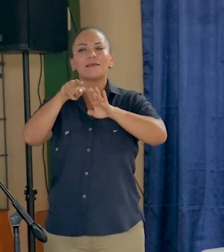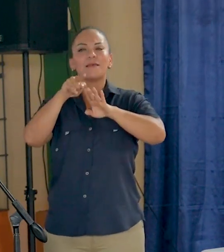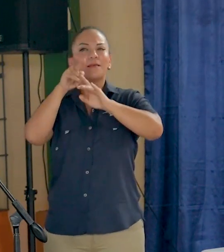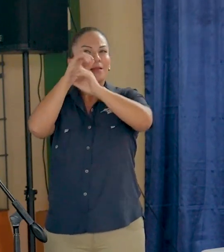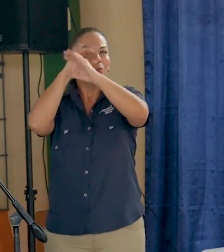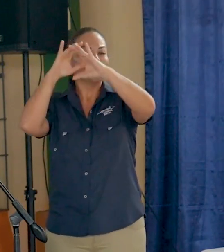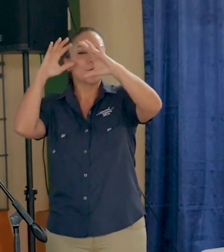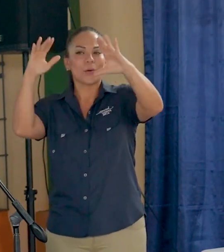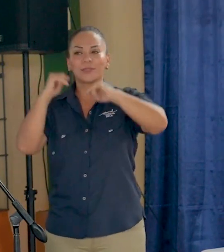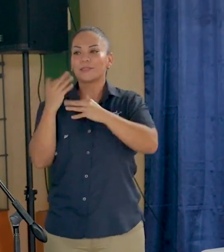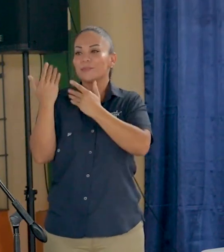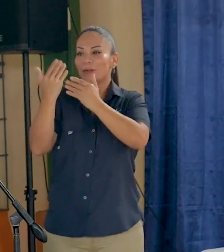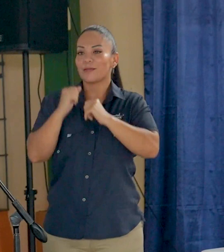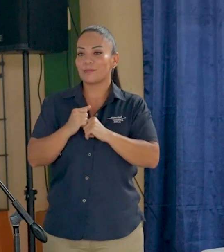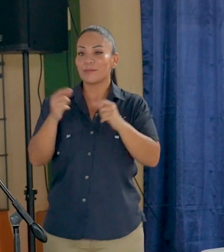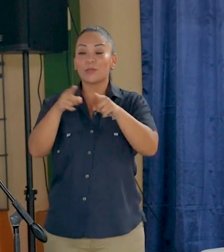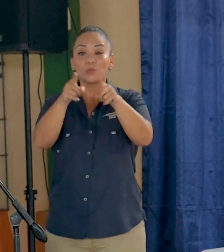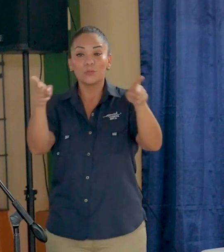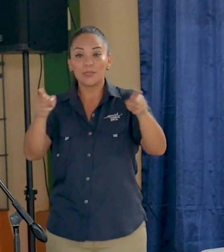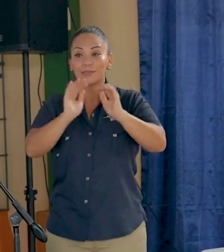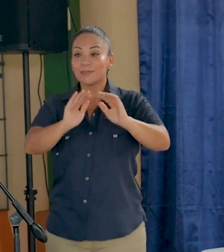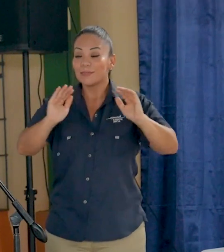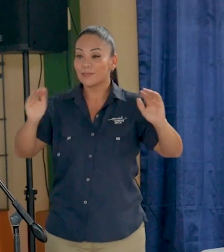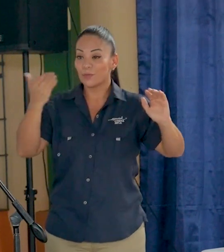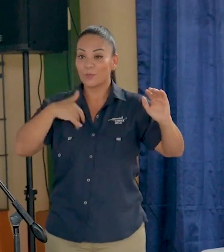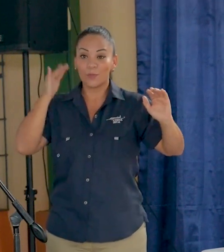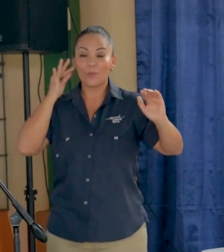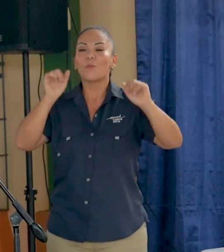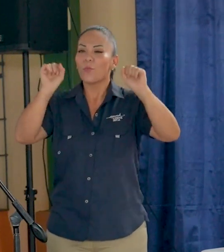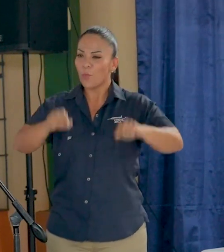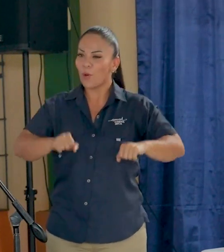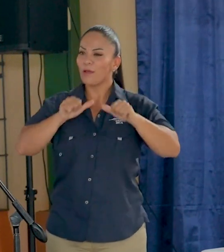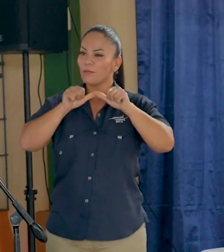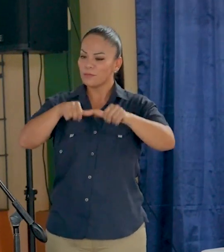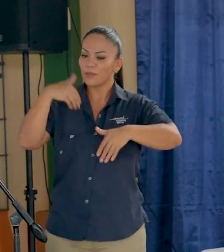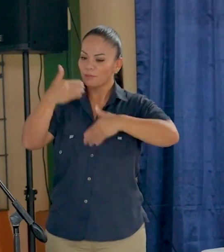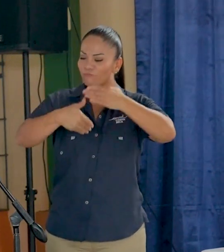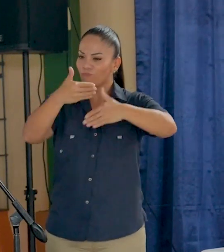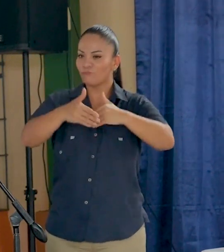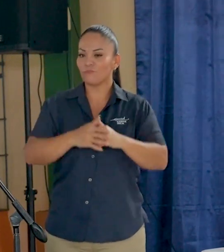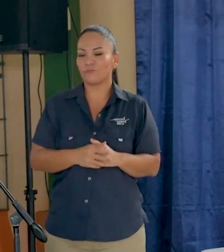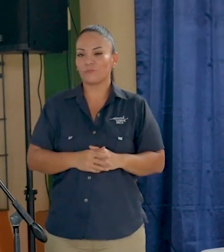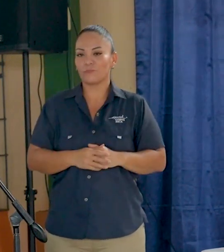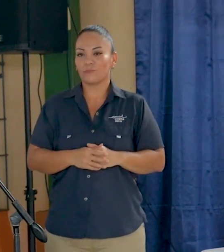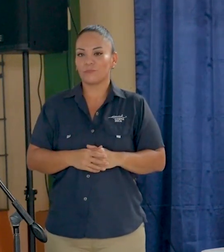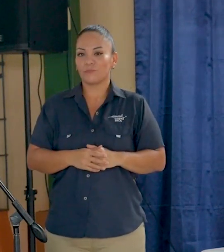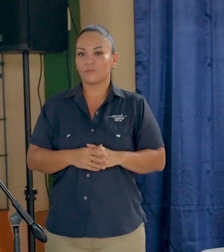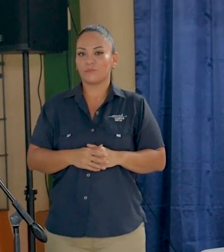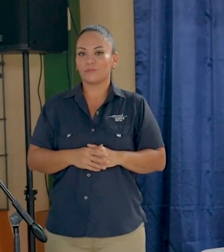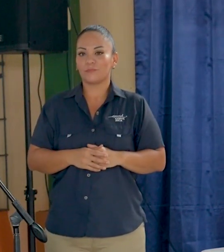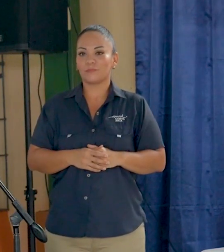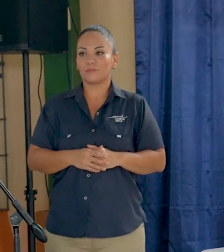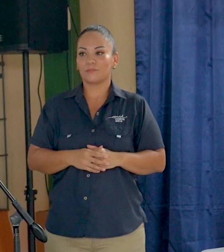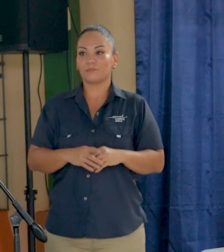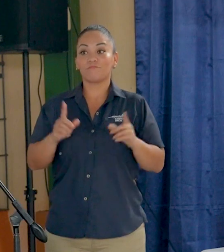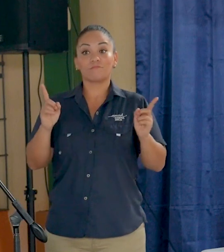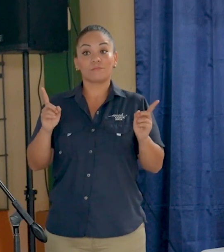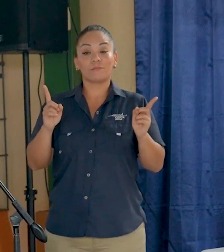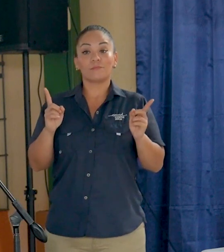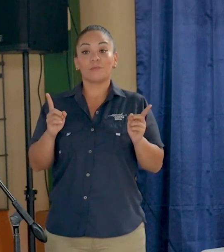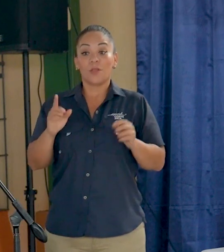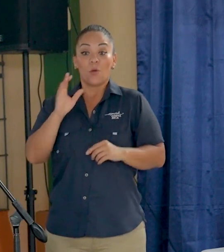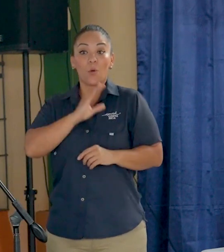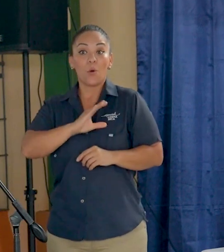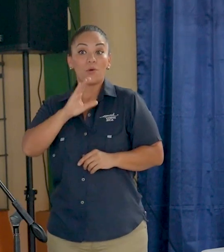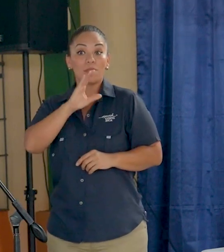ilusiones de que ustedes, niños y niñas, pueden seguir adelante y que no hay